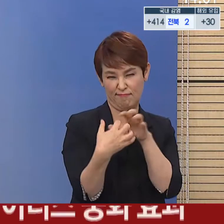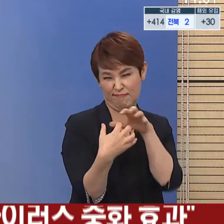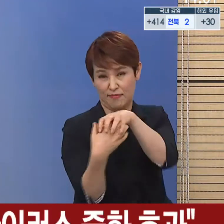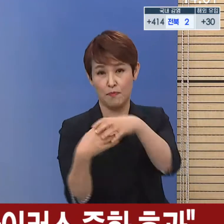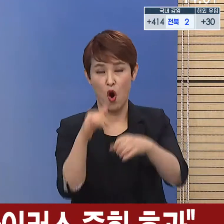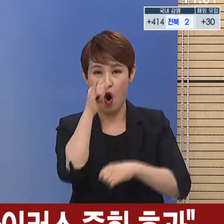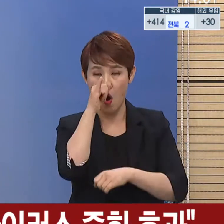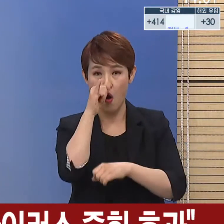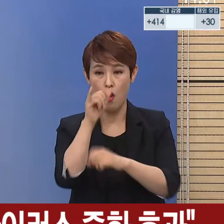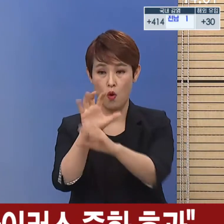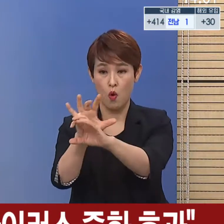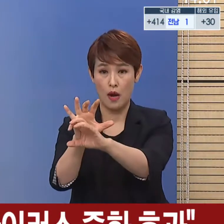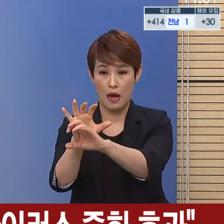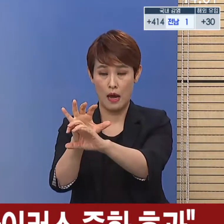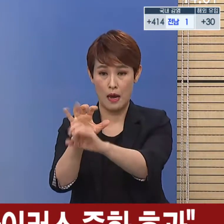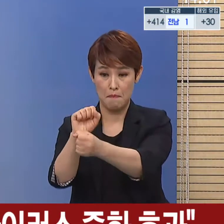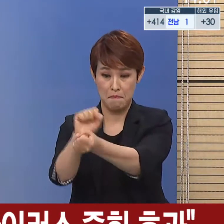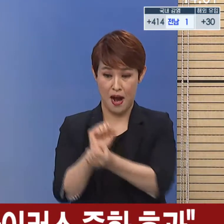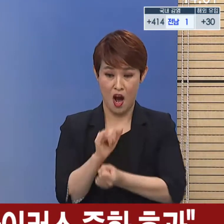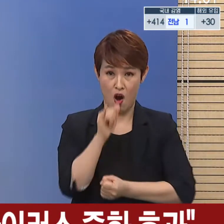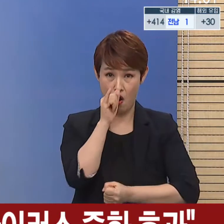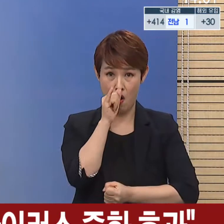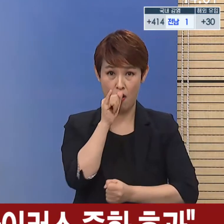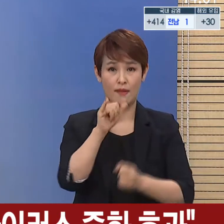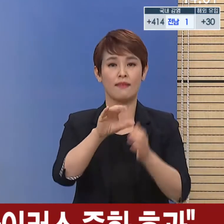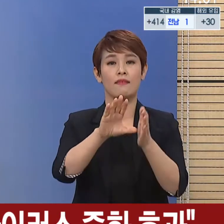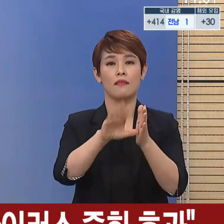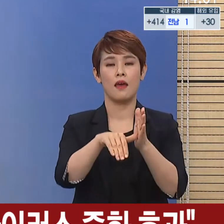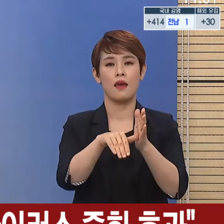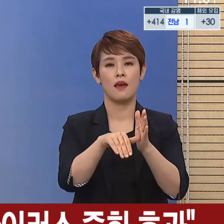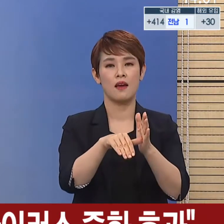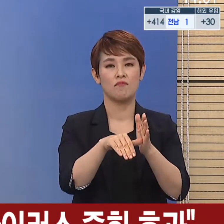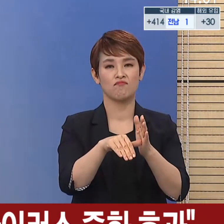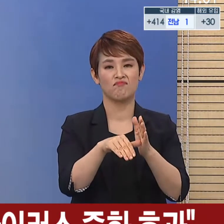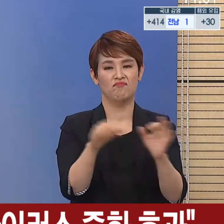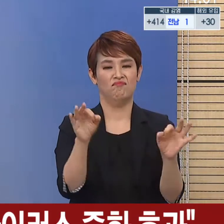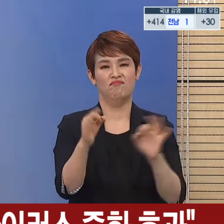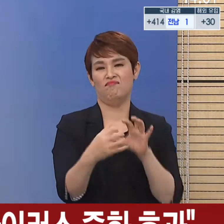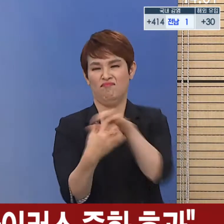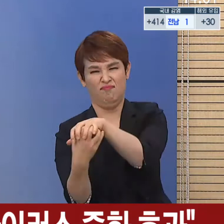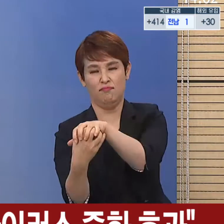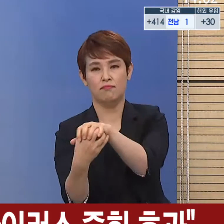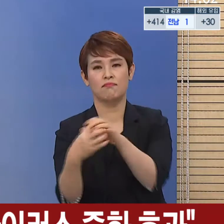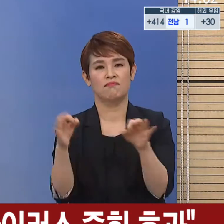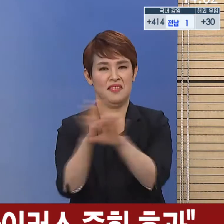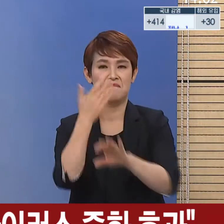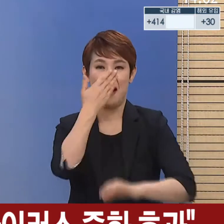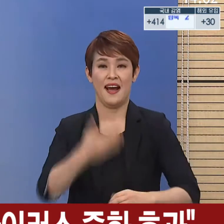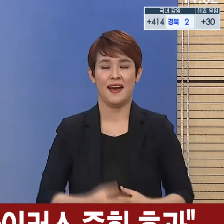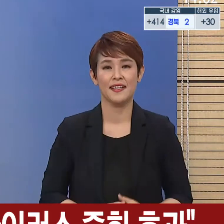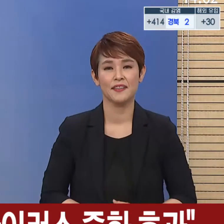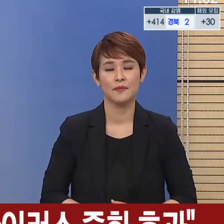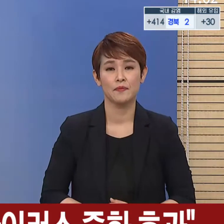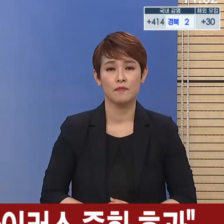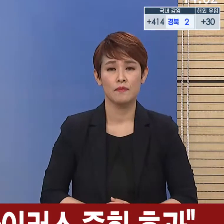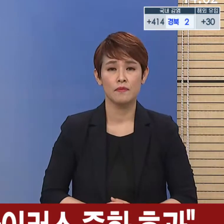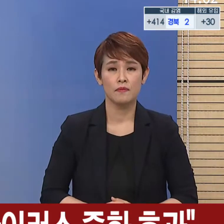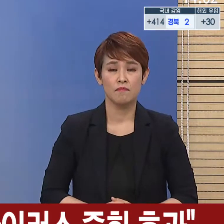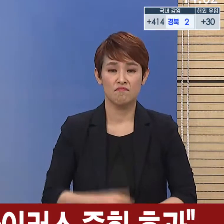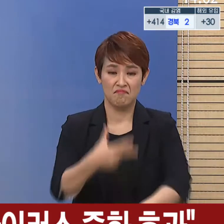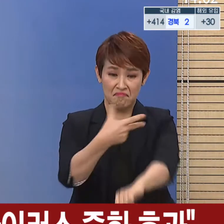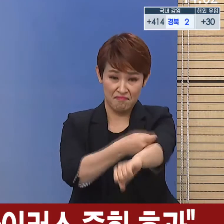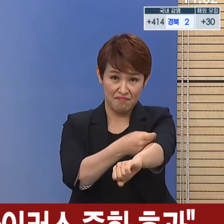코로나19 바이러스가 인체에 침입했을 때 바이러스를 제거하게 됩니다. 이 제품의